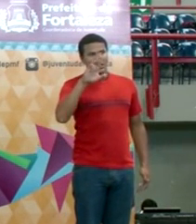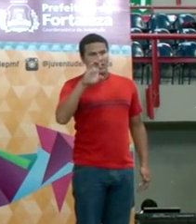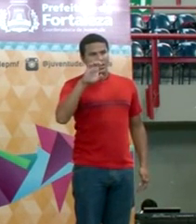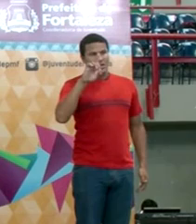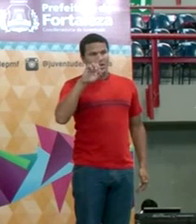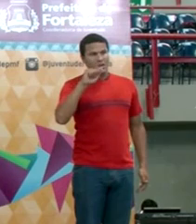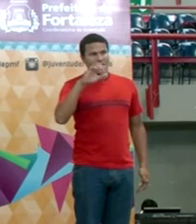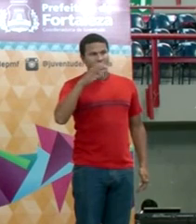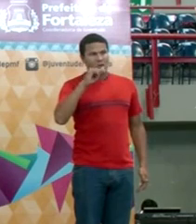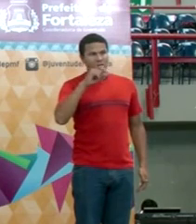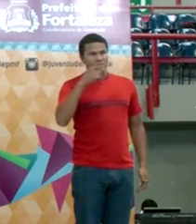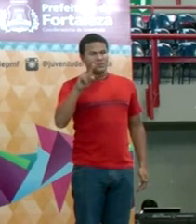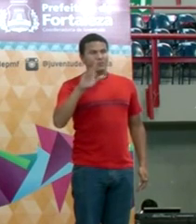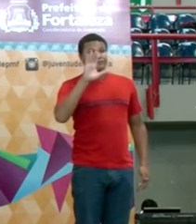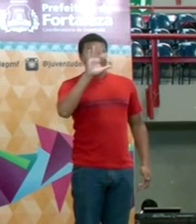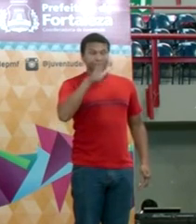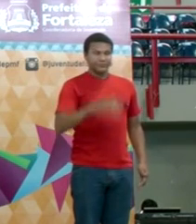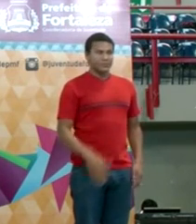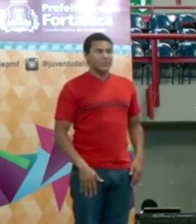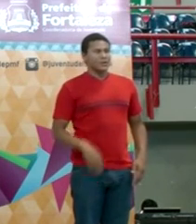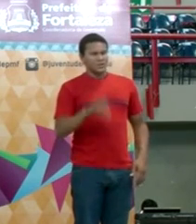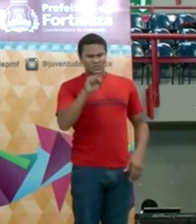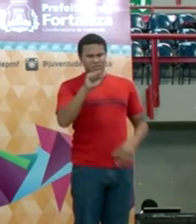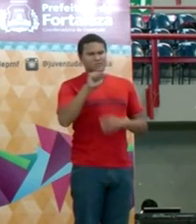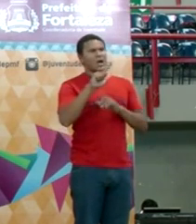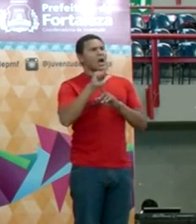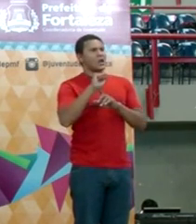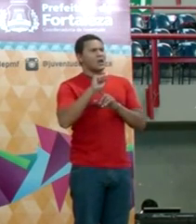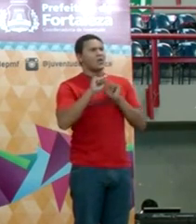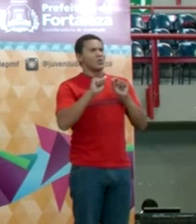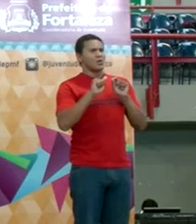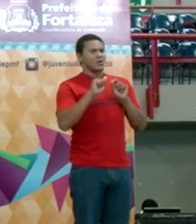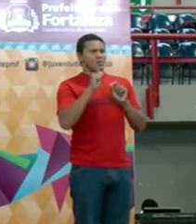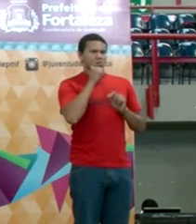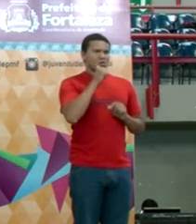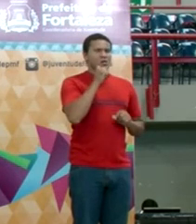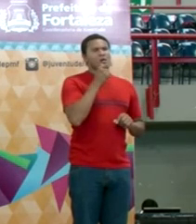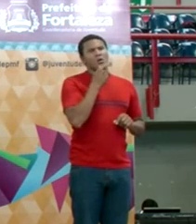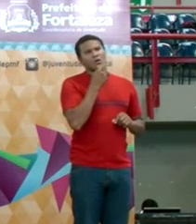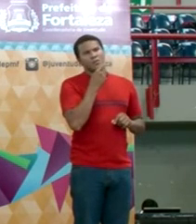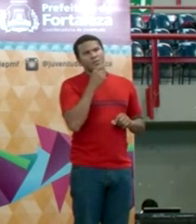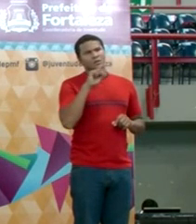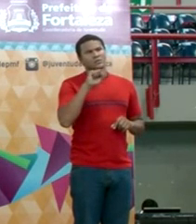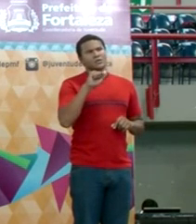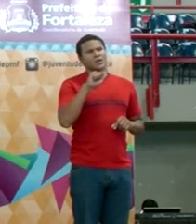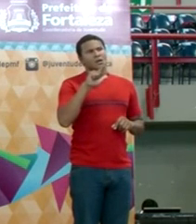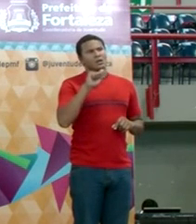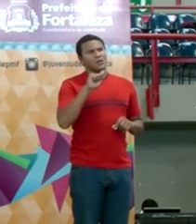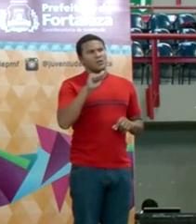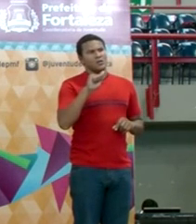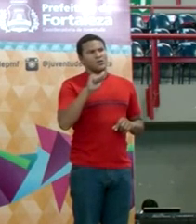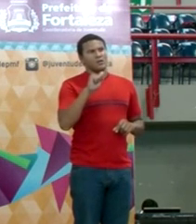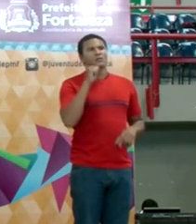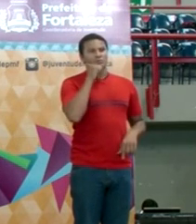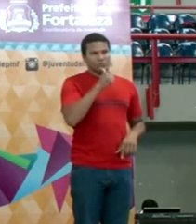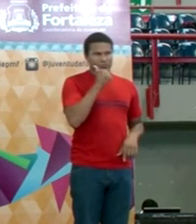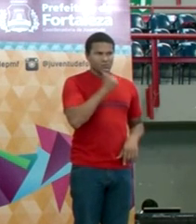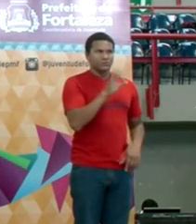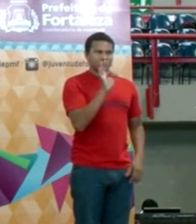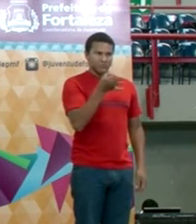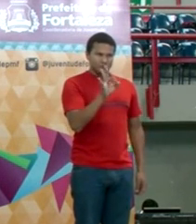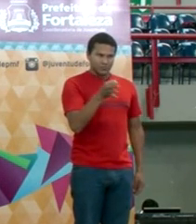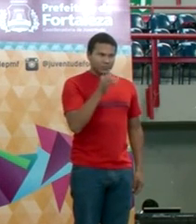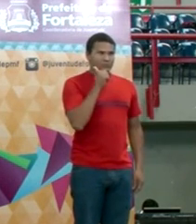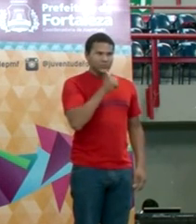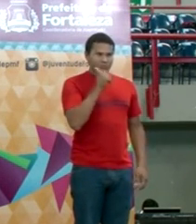Sala é um substantivo masculino, feminino? Sim. Vamos trocar sala por um sinônimo